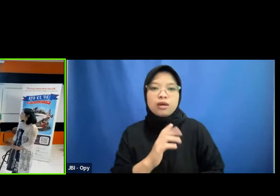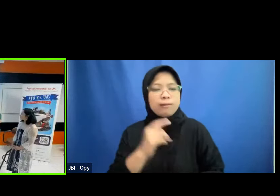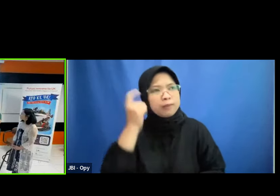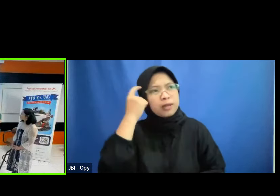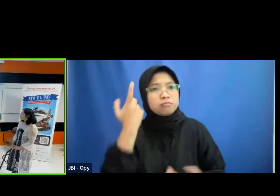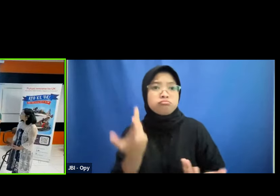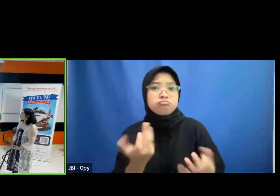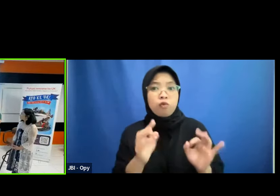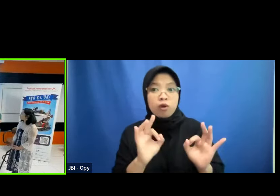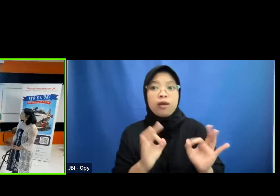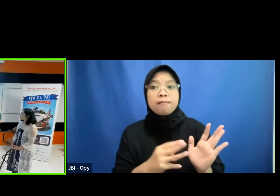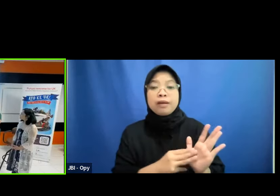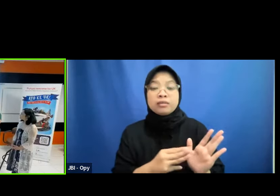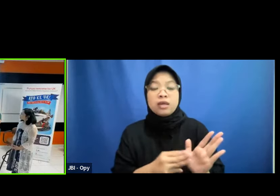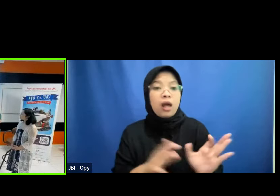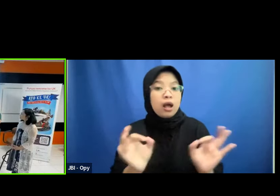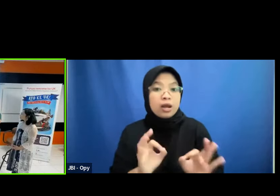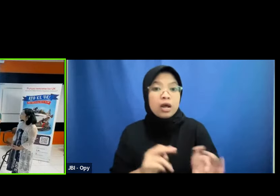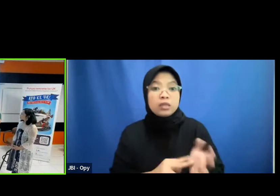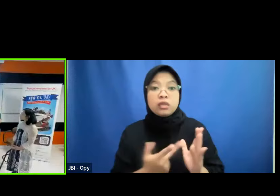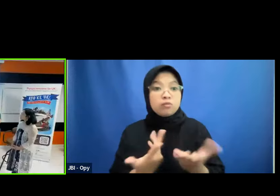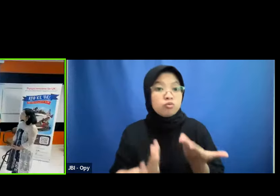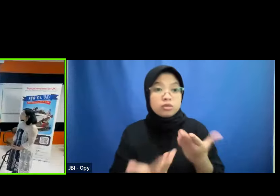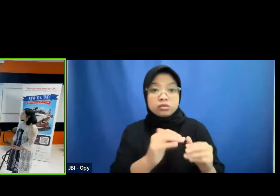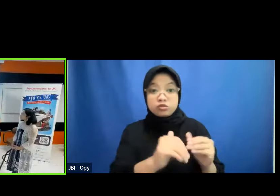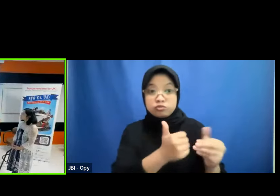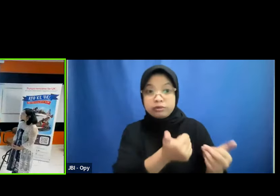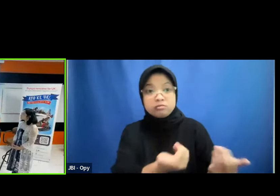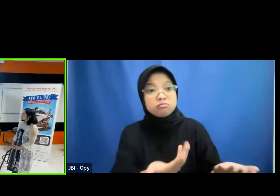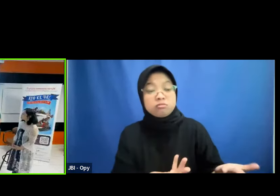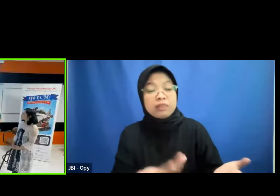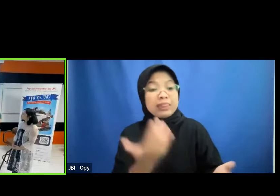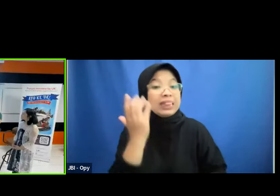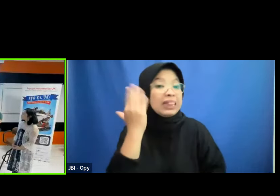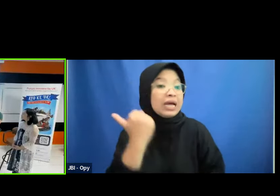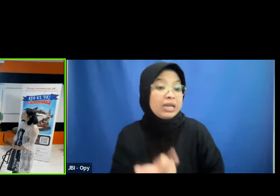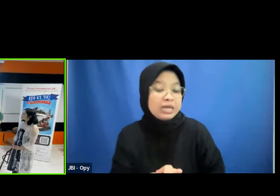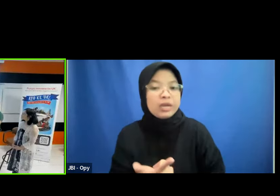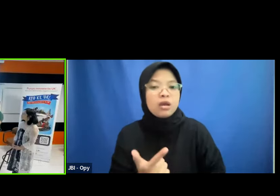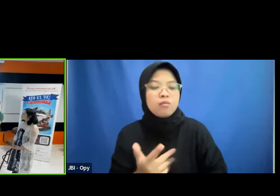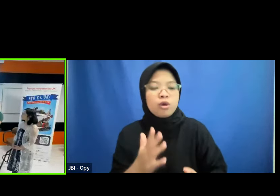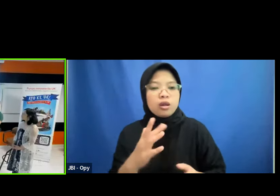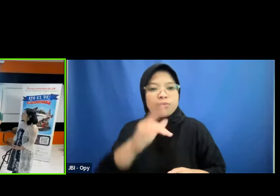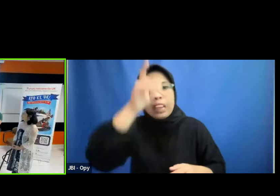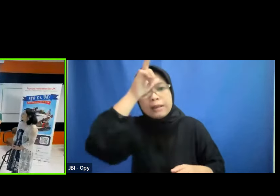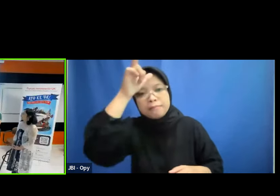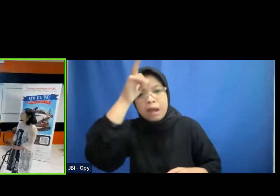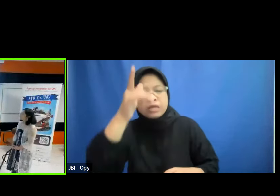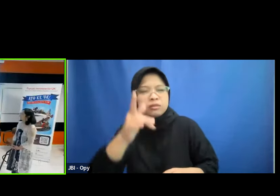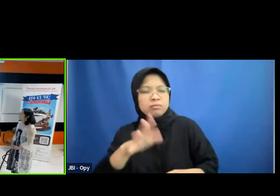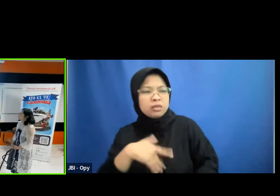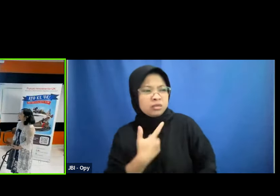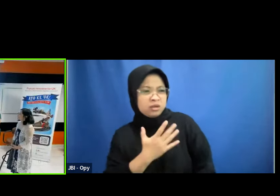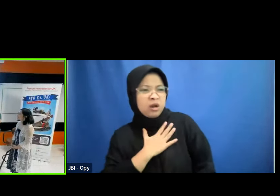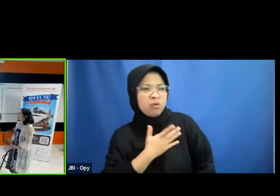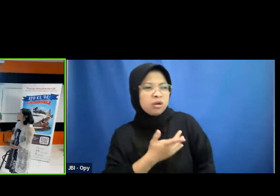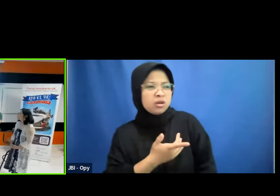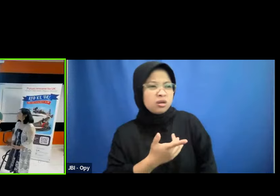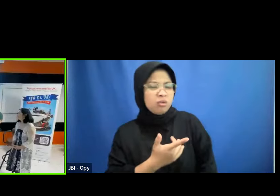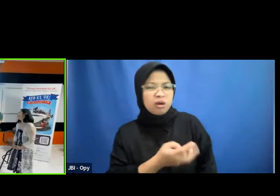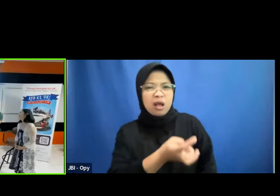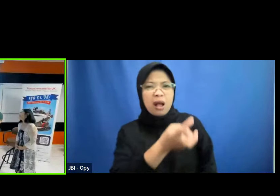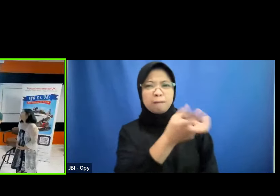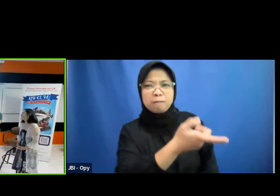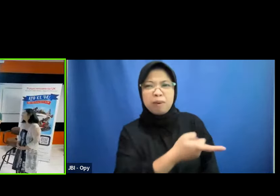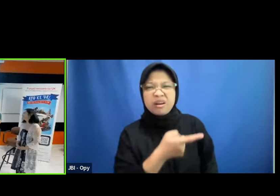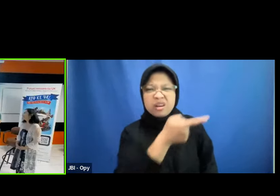masalah ya selama itu reasonable kecuali tadi berlebihan kita malah meragukan ni orang gampang breakd